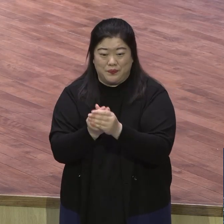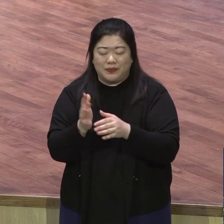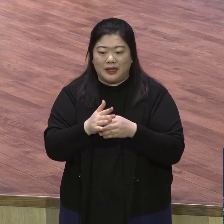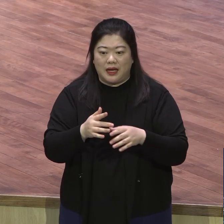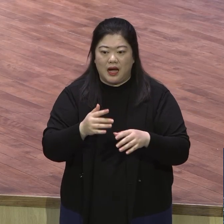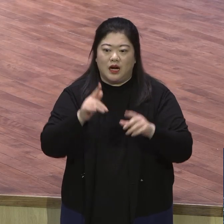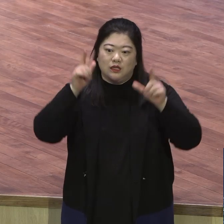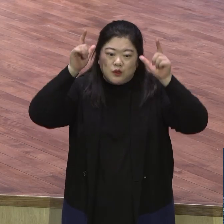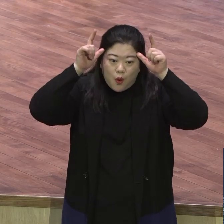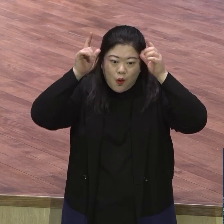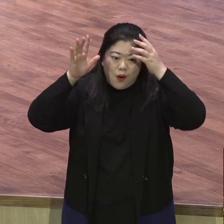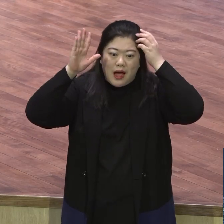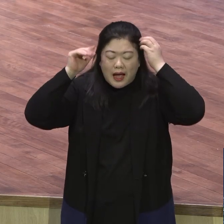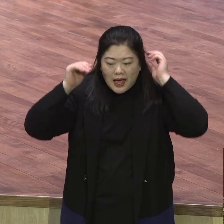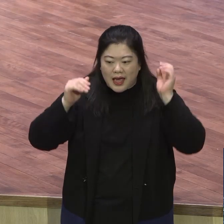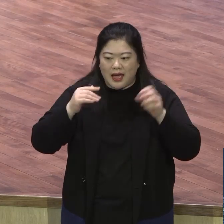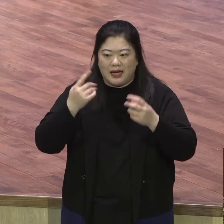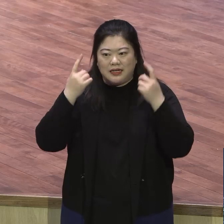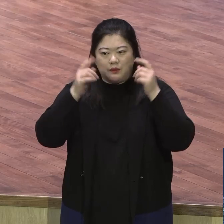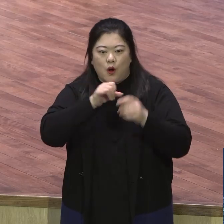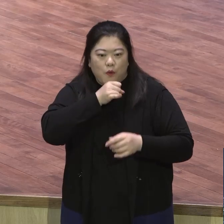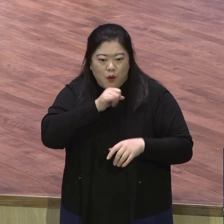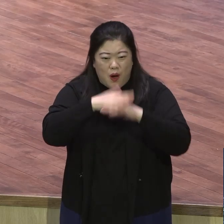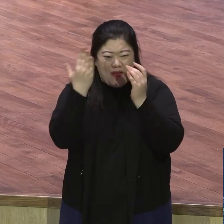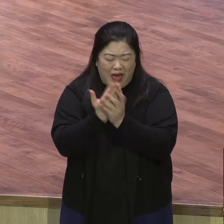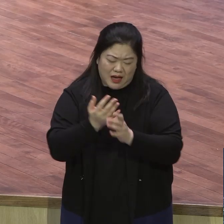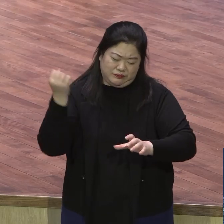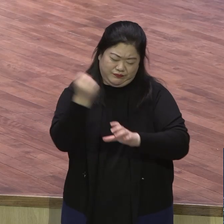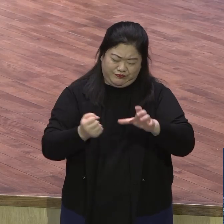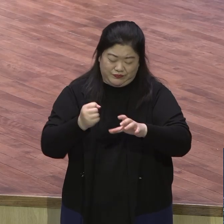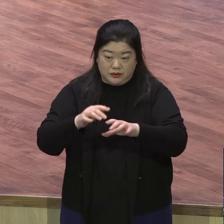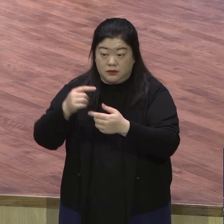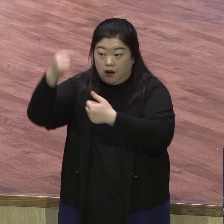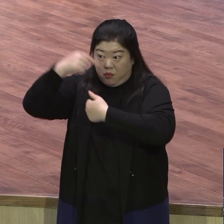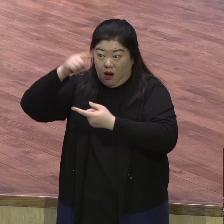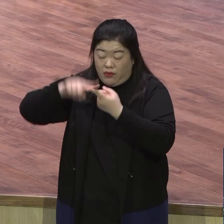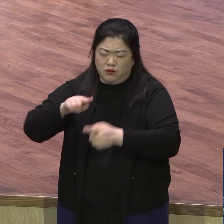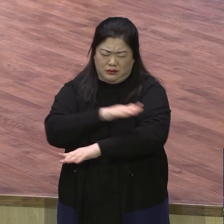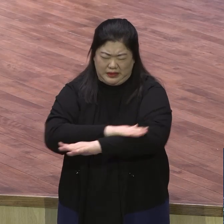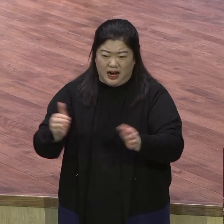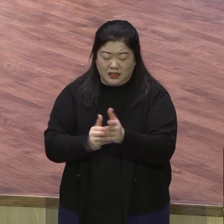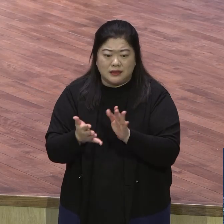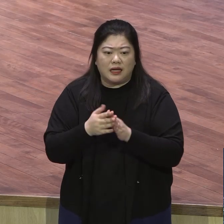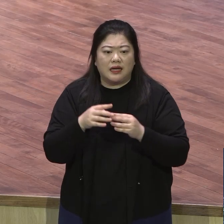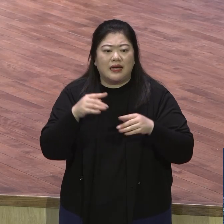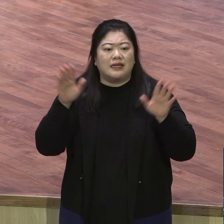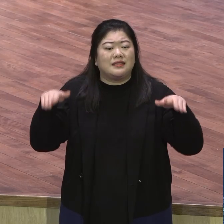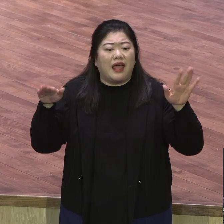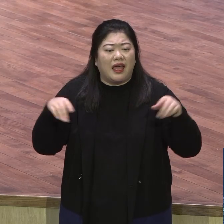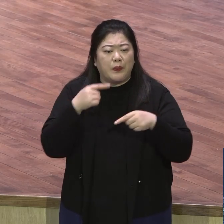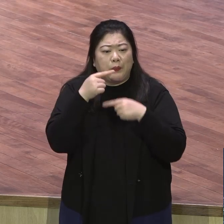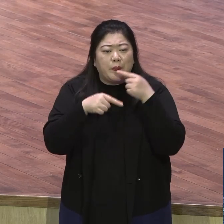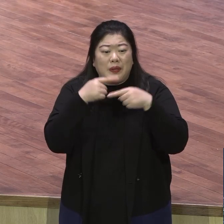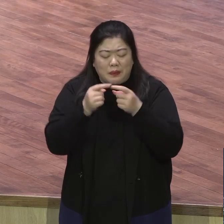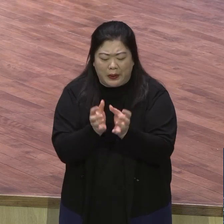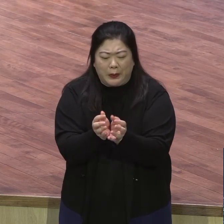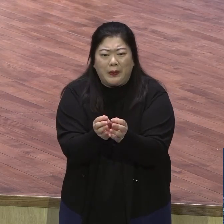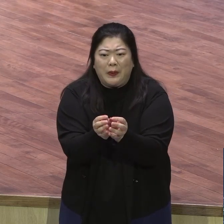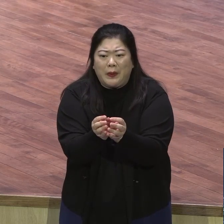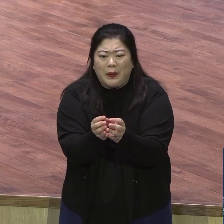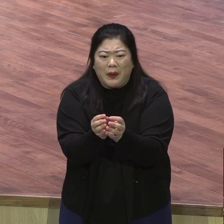쪼갠 거에요. 너 400년 동안 종사일 할 것이다. 피 제사의 의미가 확실하게 내가 안